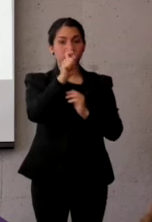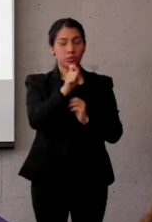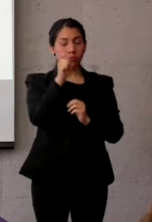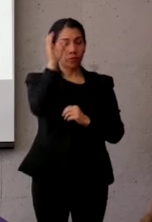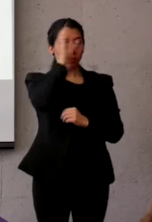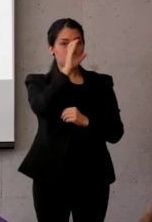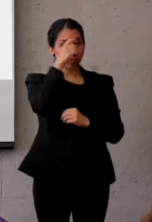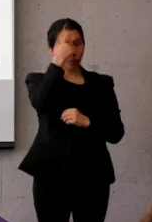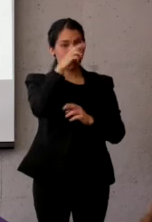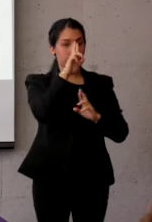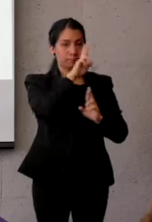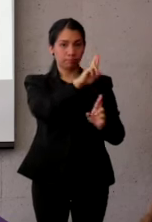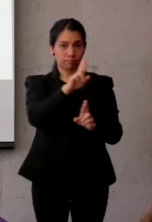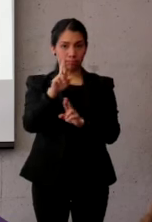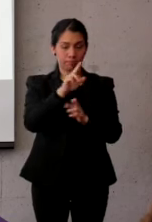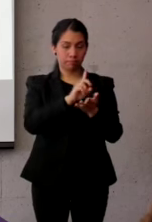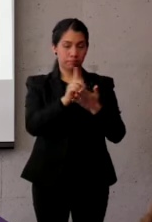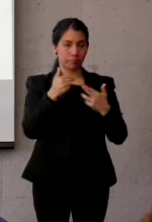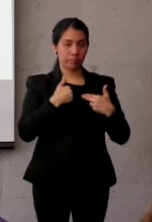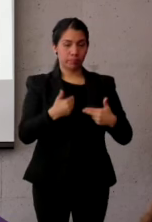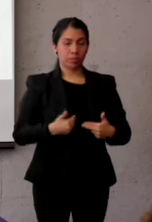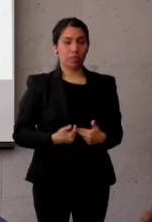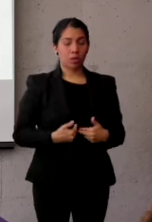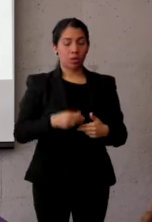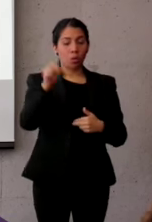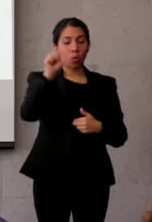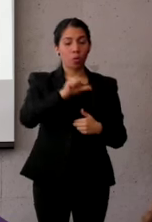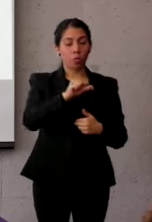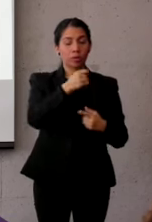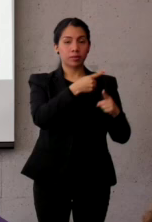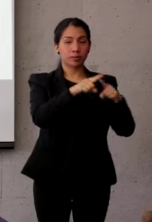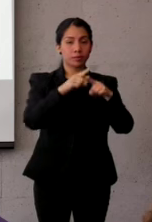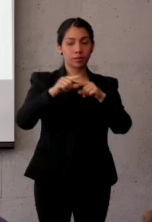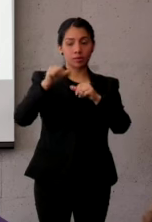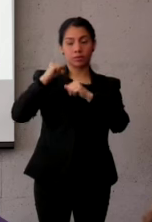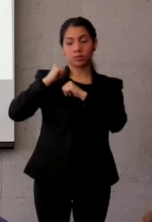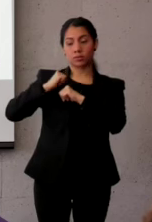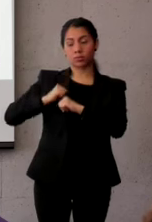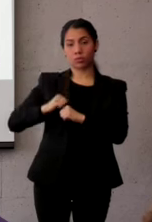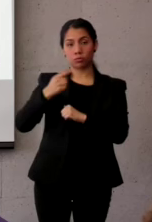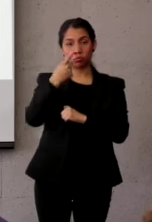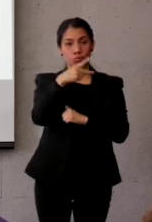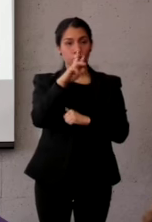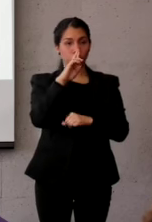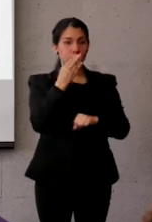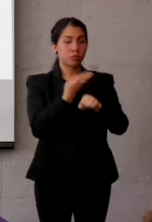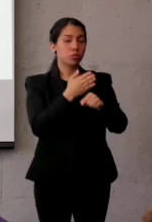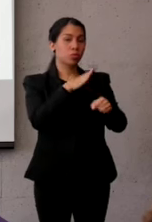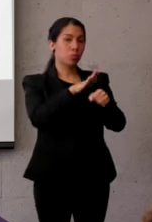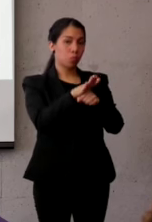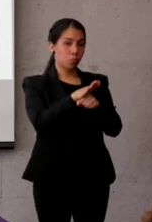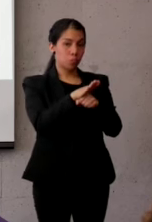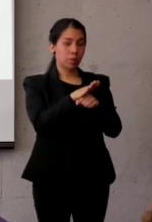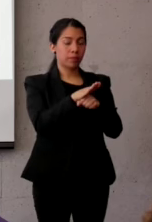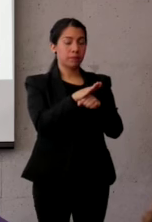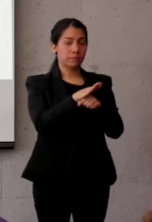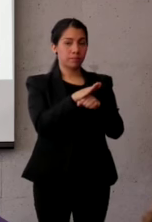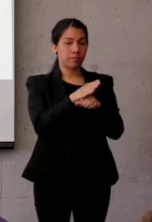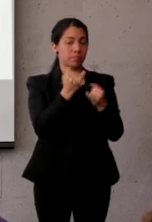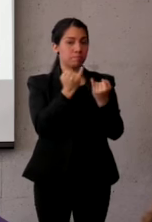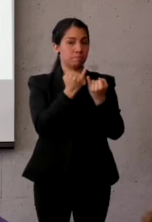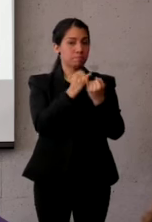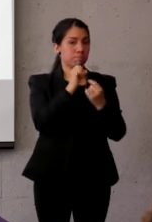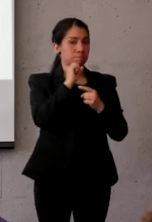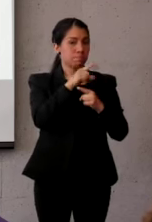hoy existen retos particulares para las autoridades administrativas a partir de las disposiciones convencionales,